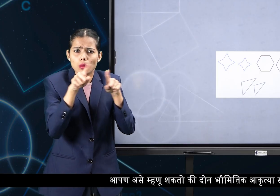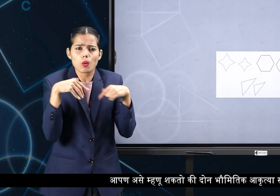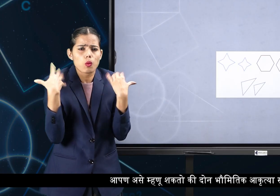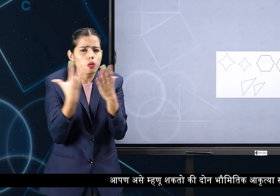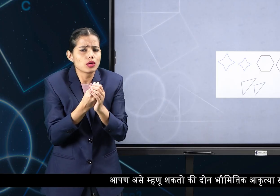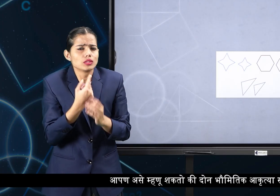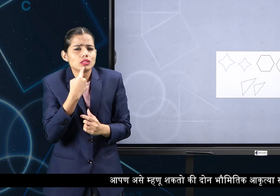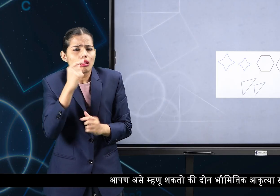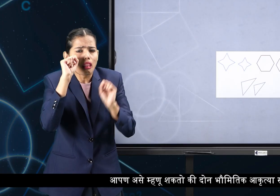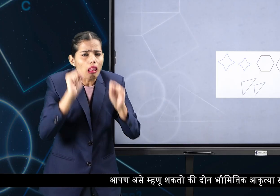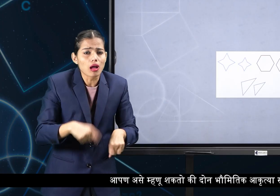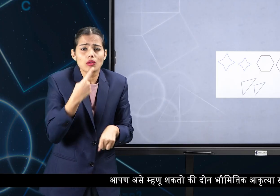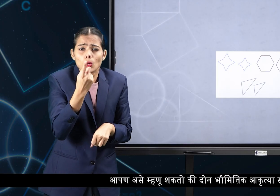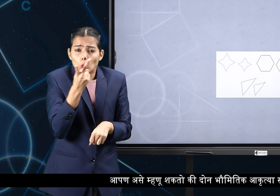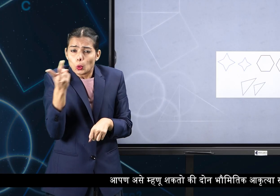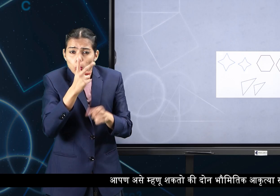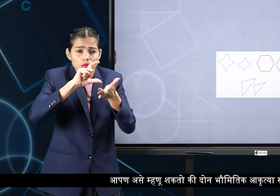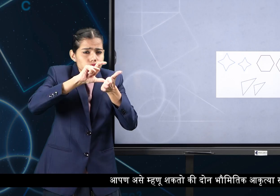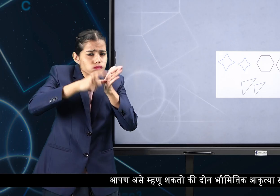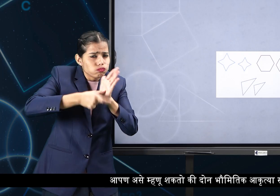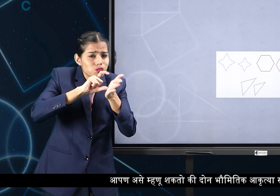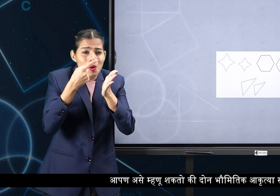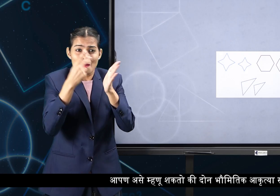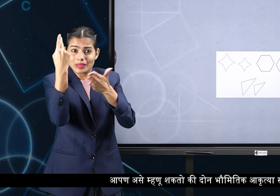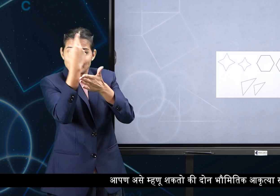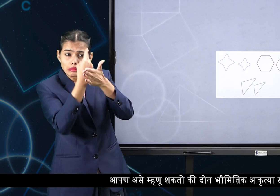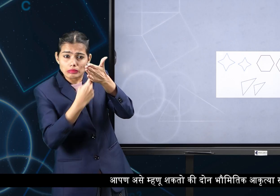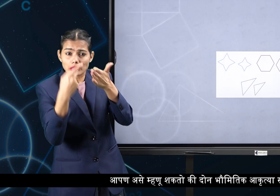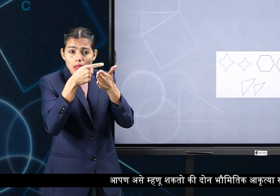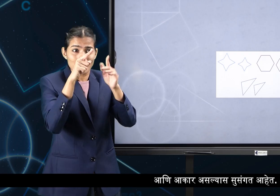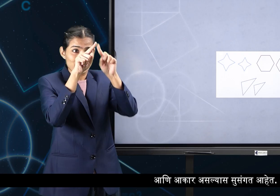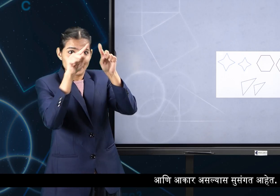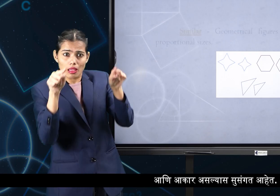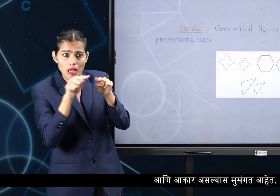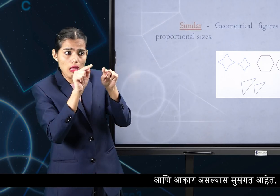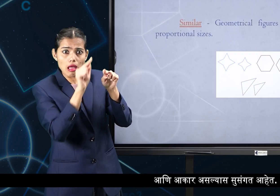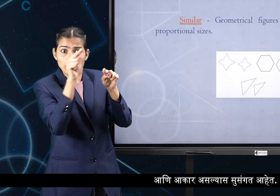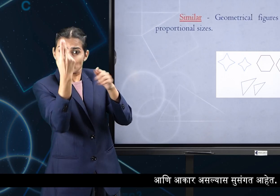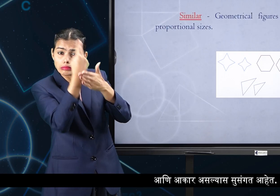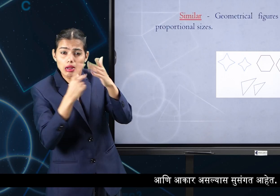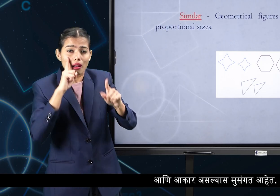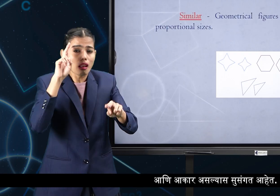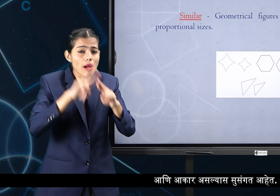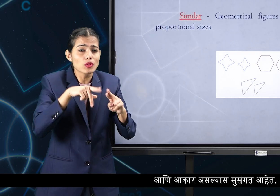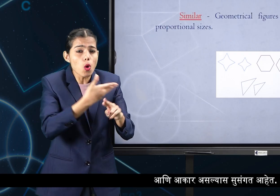म्हणू शकतो की दोन भौमितिक आकृत्या समान आकार आणि आकार असल्यास सुसंगत आहेत.